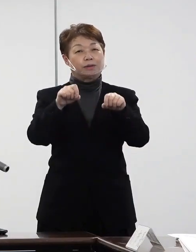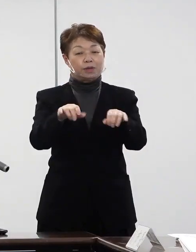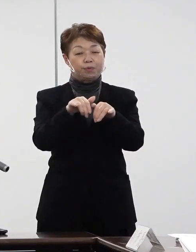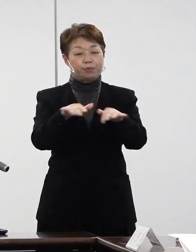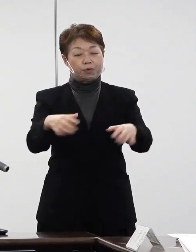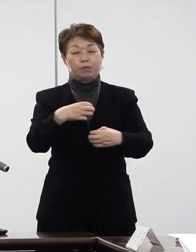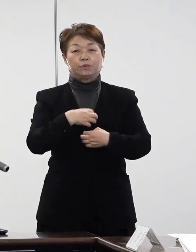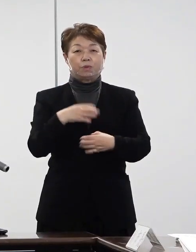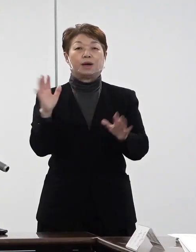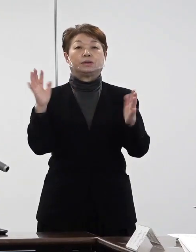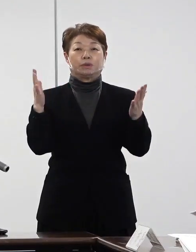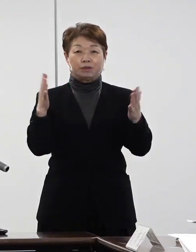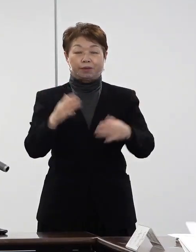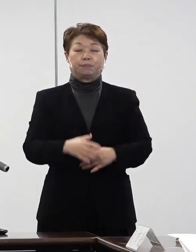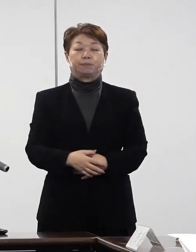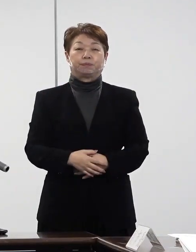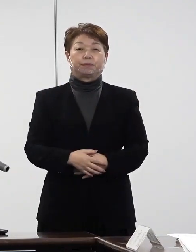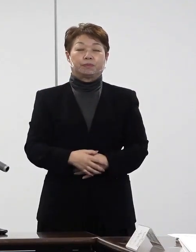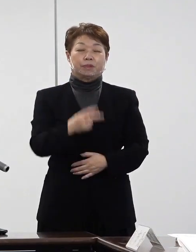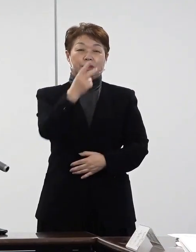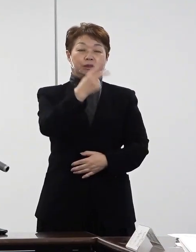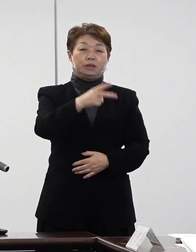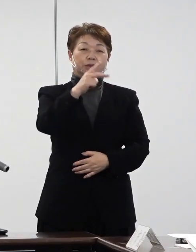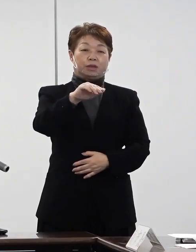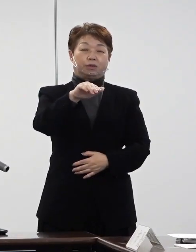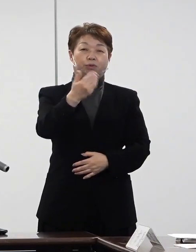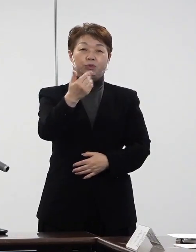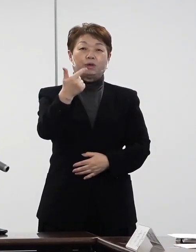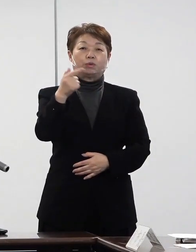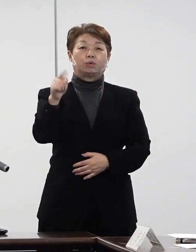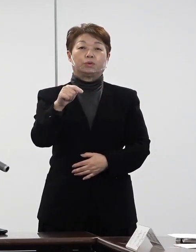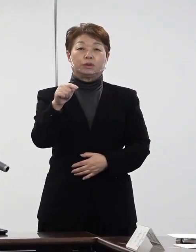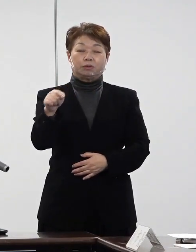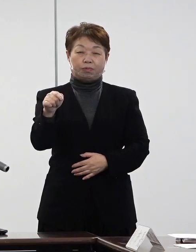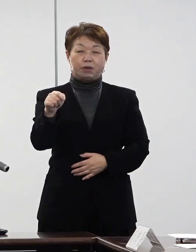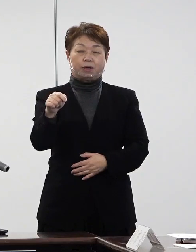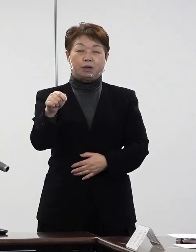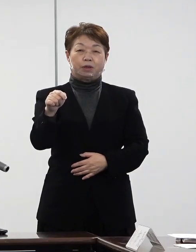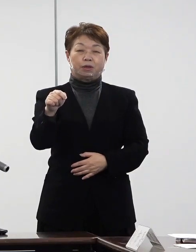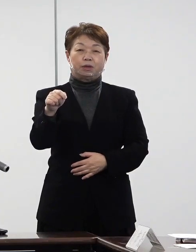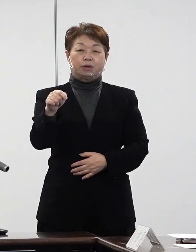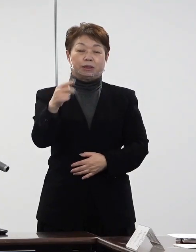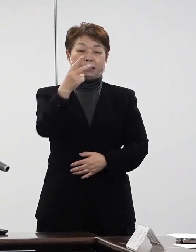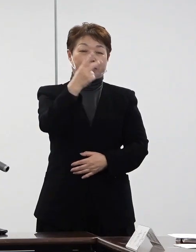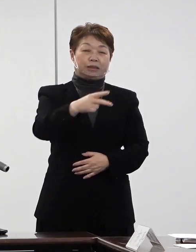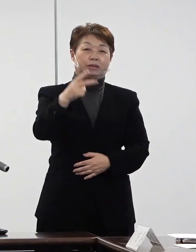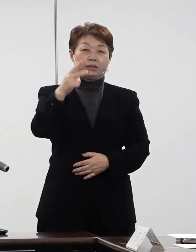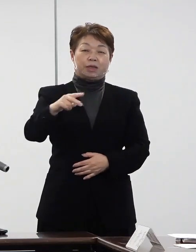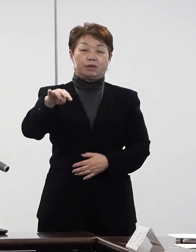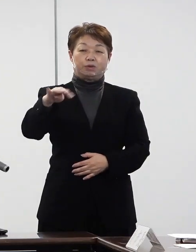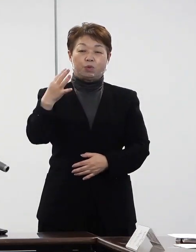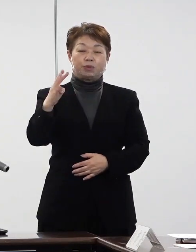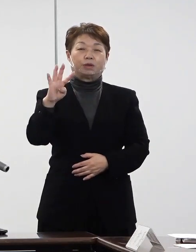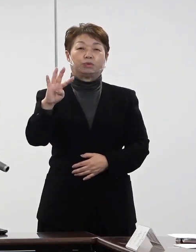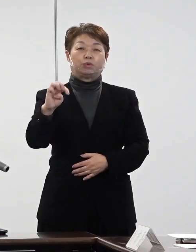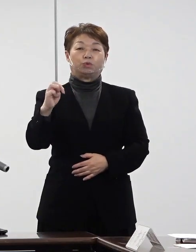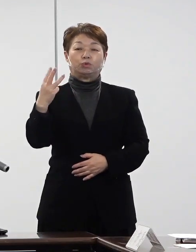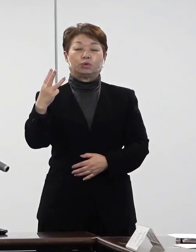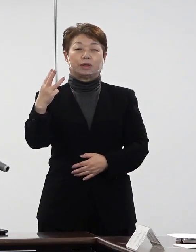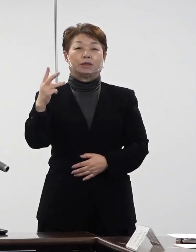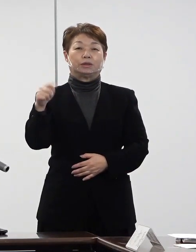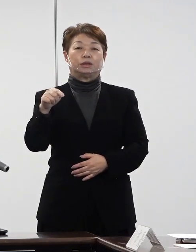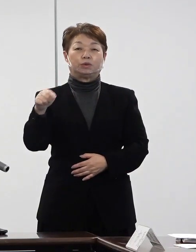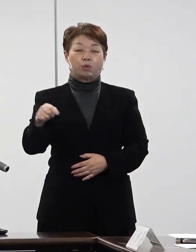れはございません。市2906例目は市2443例目